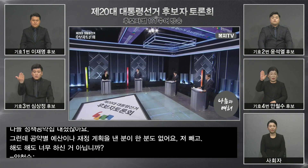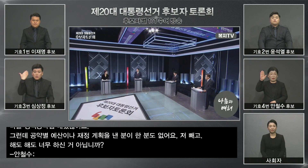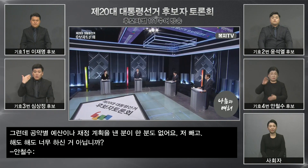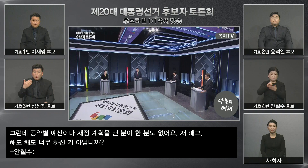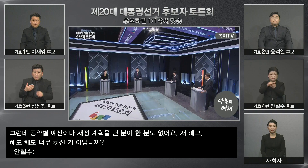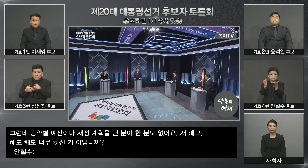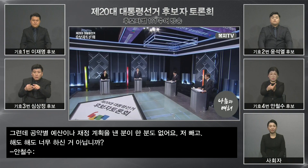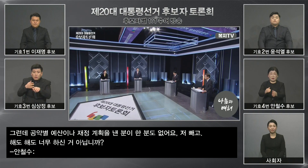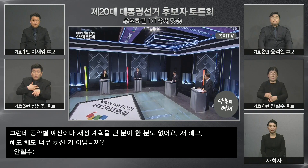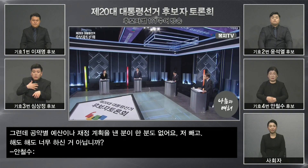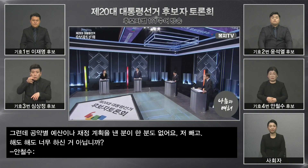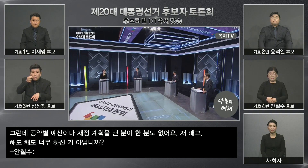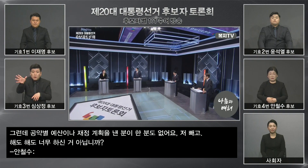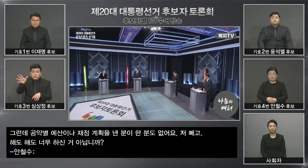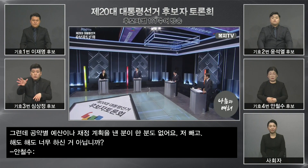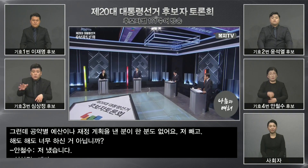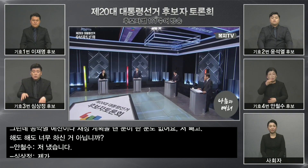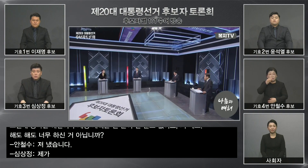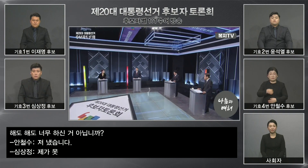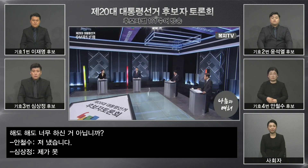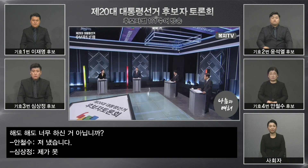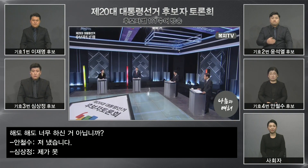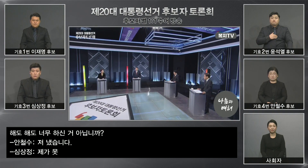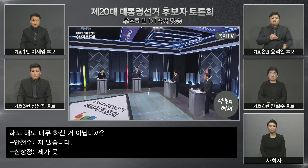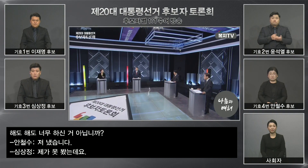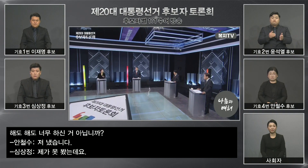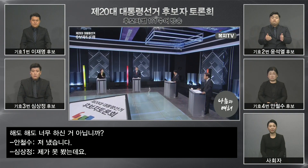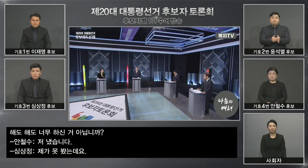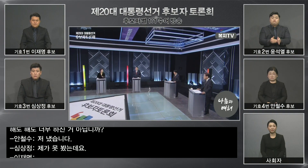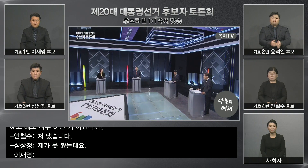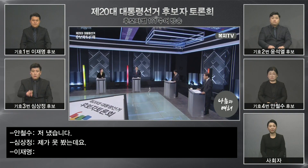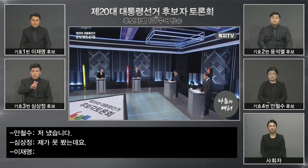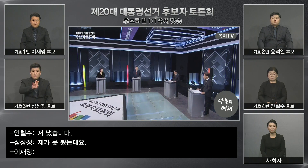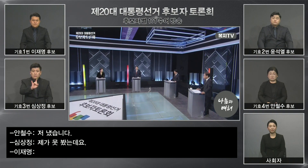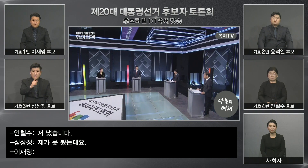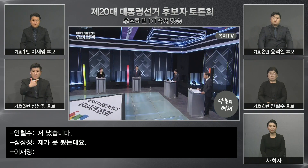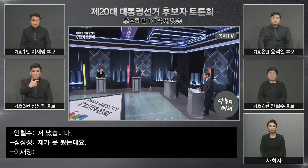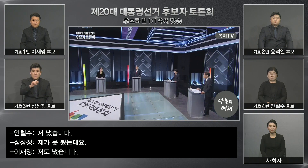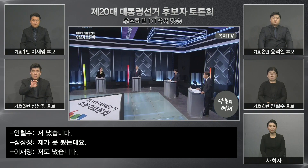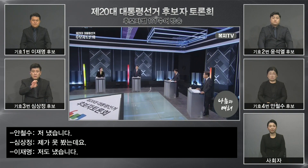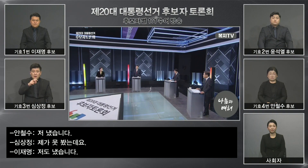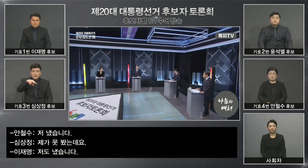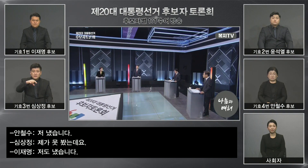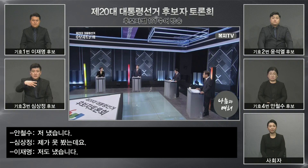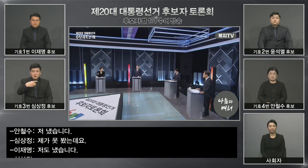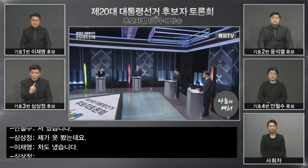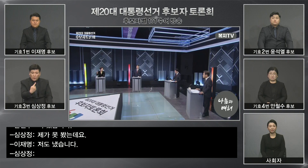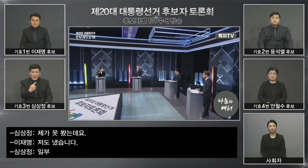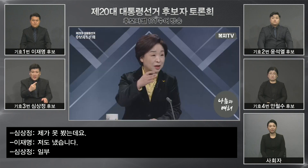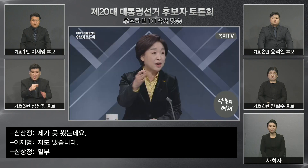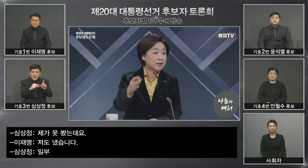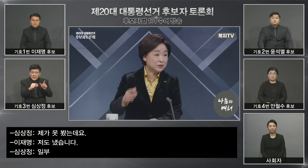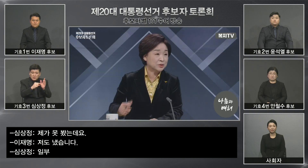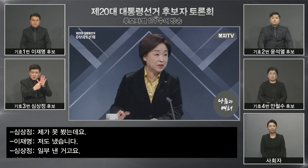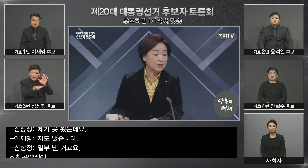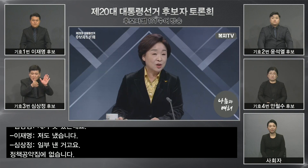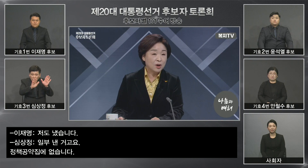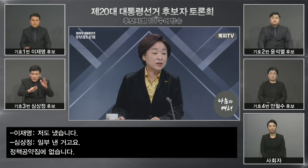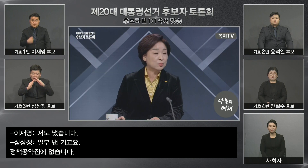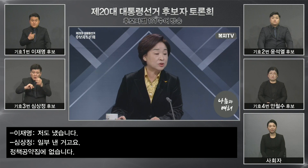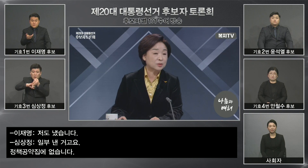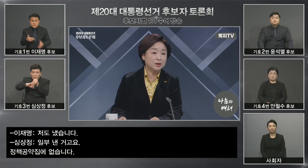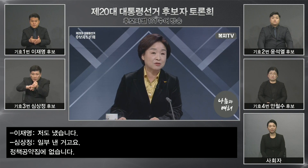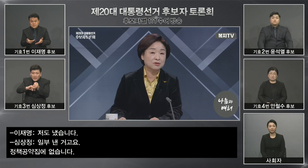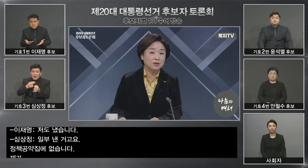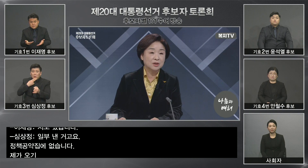봤는데요. 우리도 냈습니다. 그거는 다 앞으로가 냈습니다. 매니페스토에 일부 낸 거고요. 정책 공약집에 없습니다. 제가 오기 전에 다 확인했습니다.